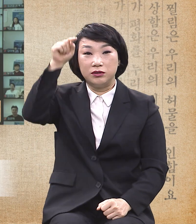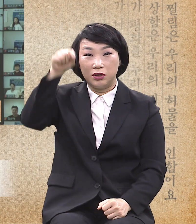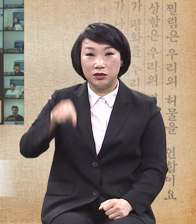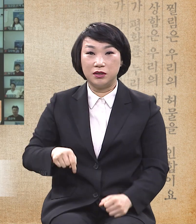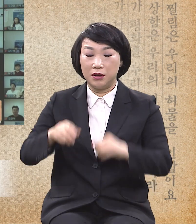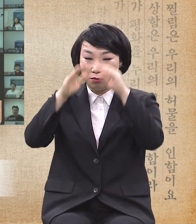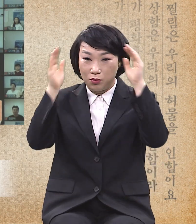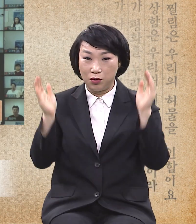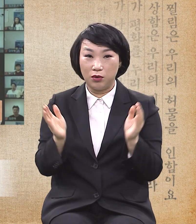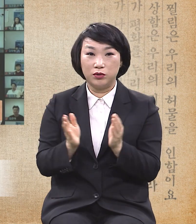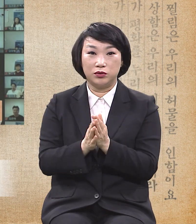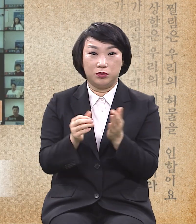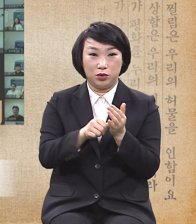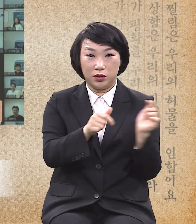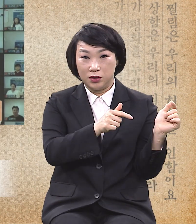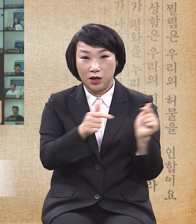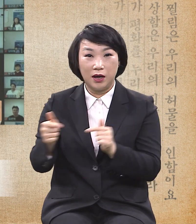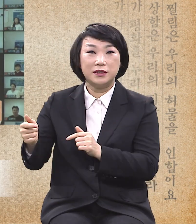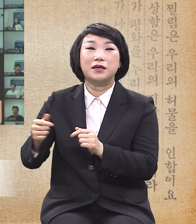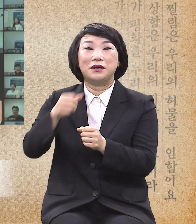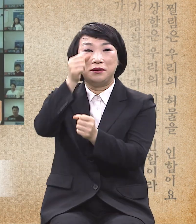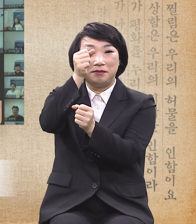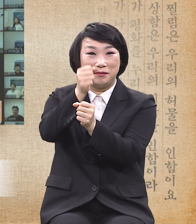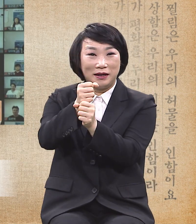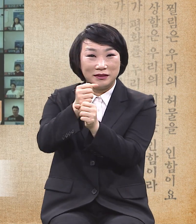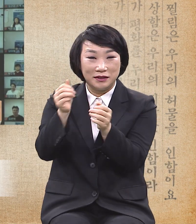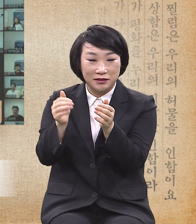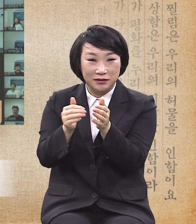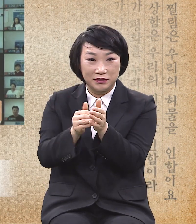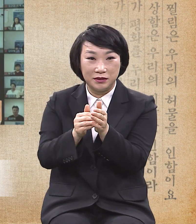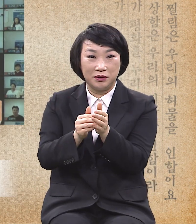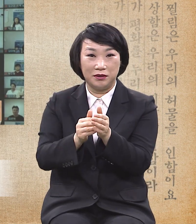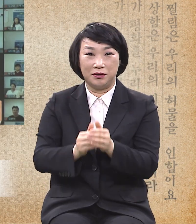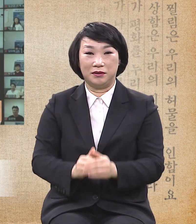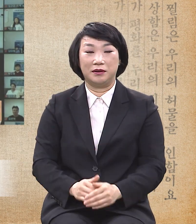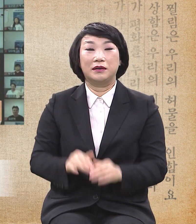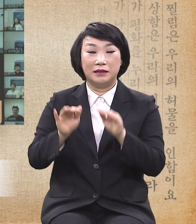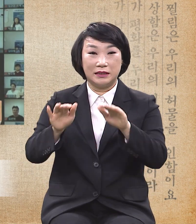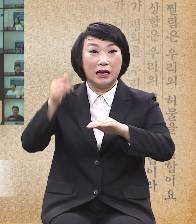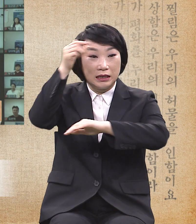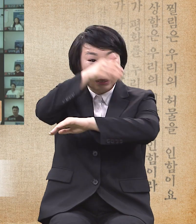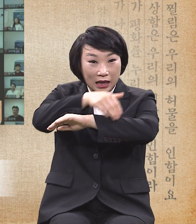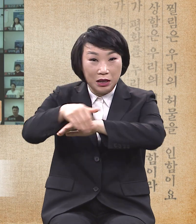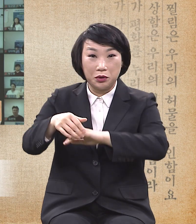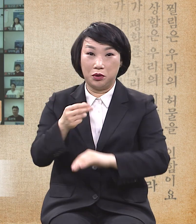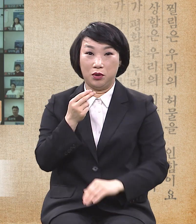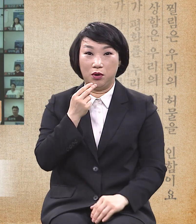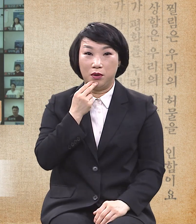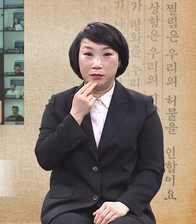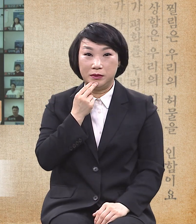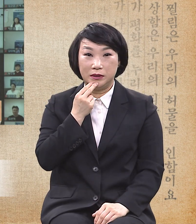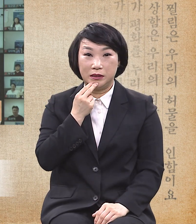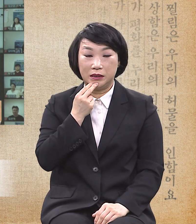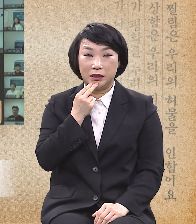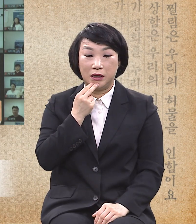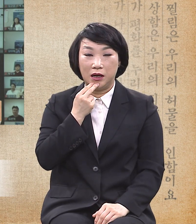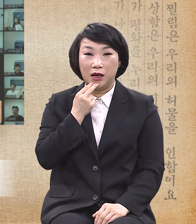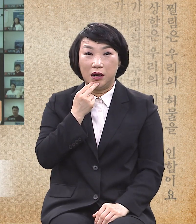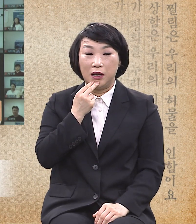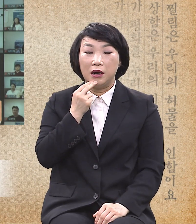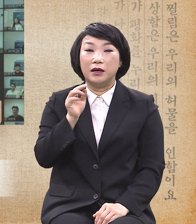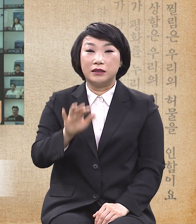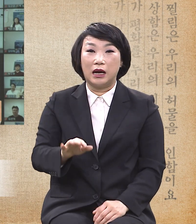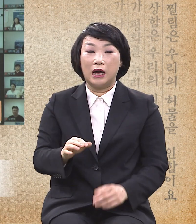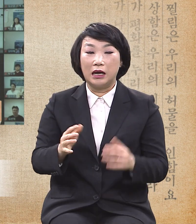천지의 만물을 설계하셨습니다. 예, 설계가 없이